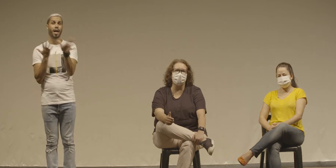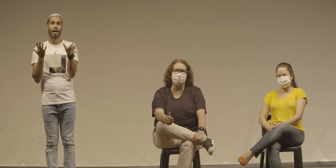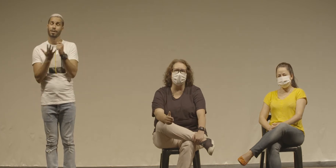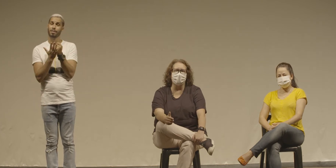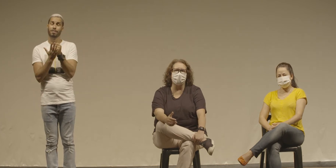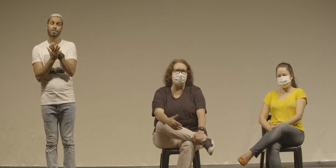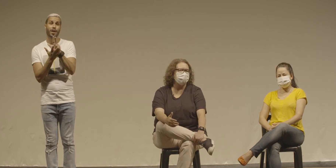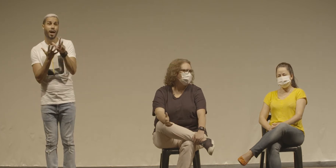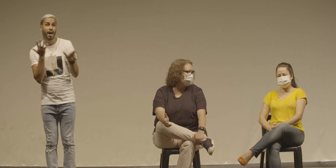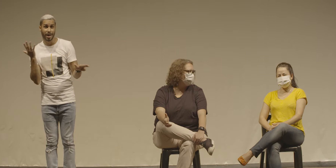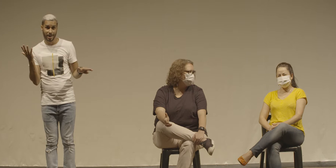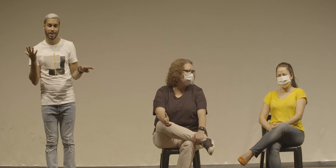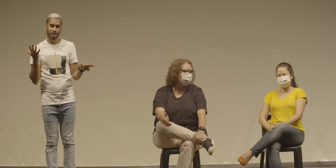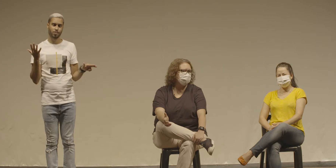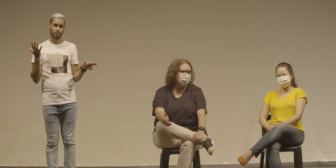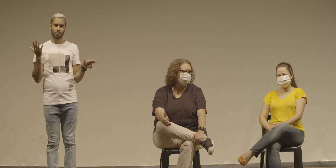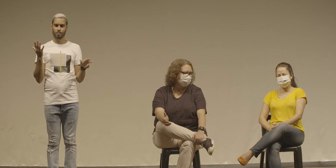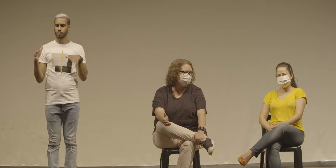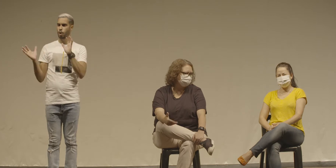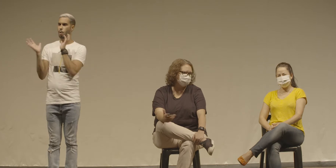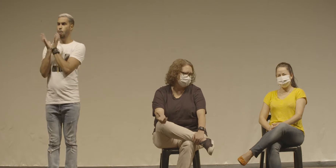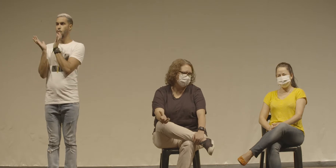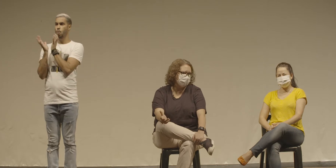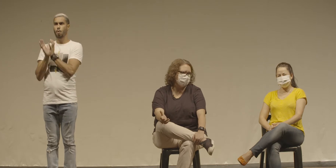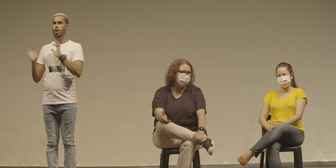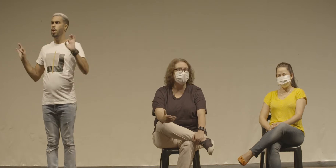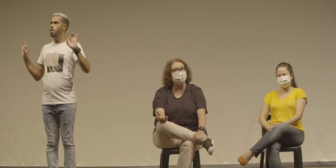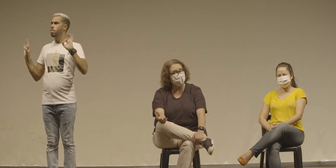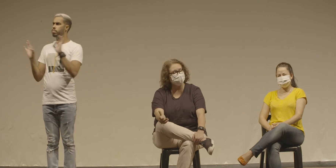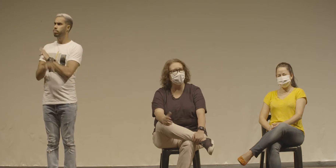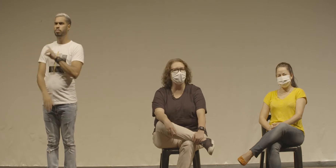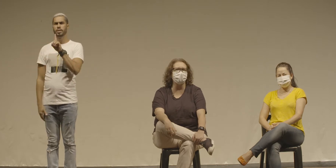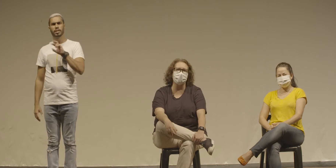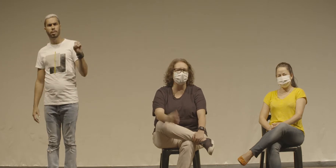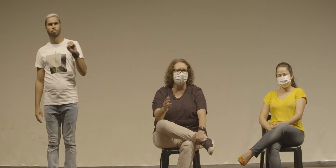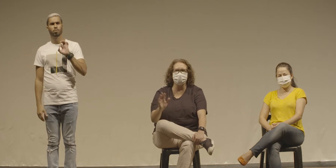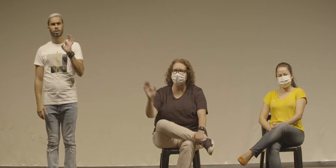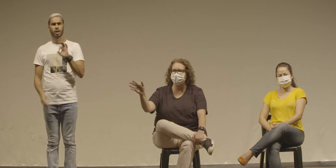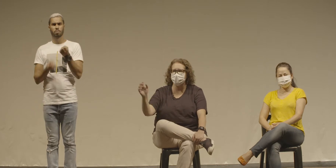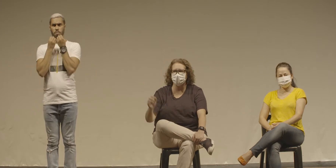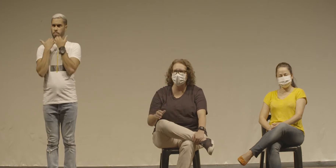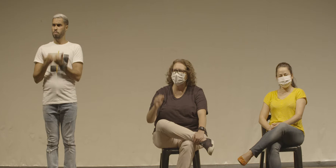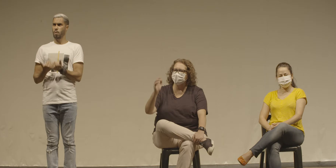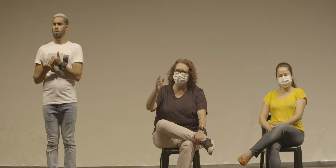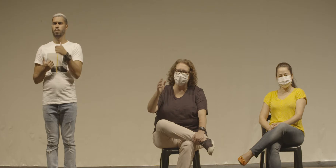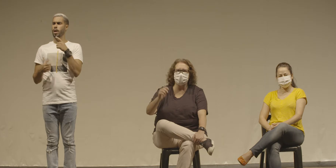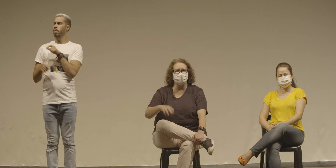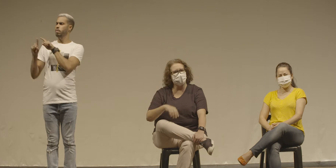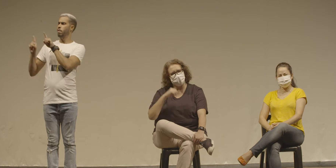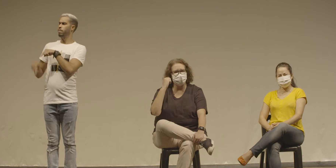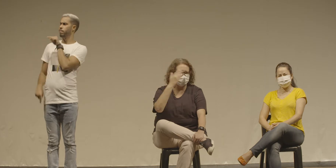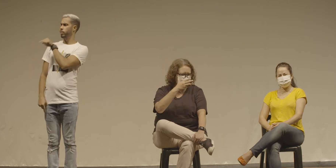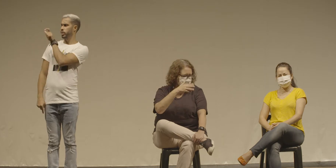ter uma equipe tão completa e um orçamento tão suficiente para falar, não, fulano faz aquilo, ciclano